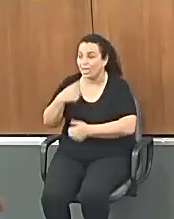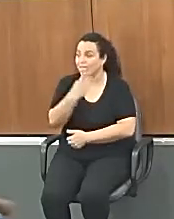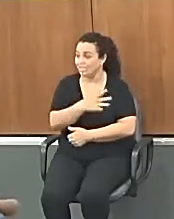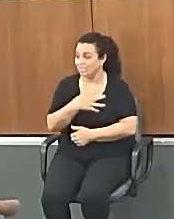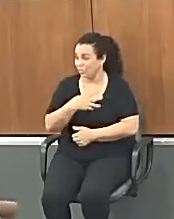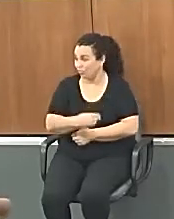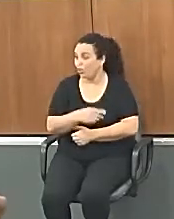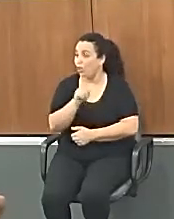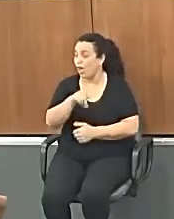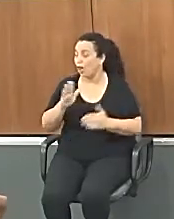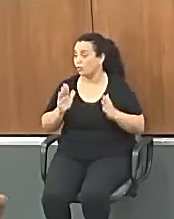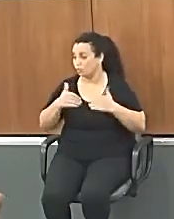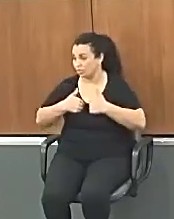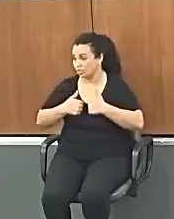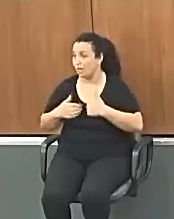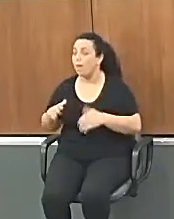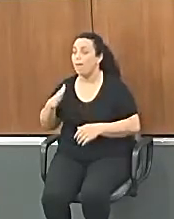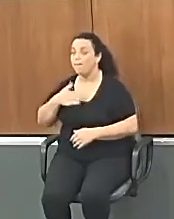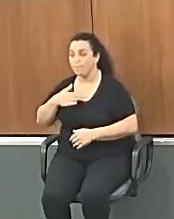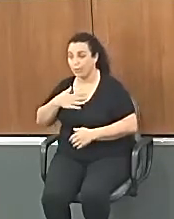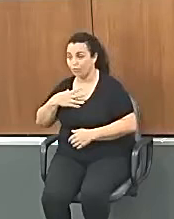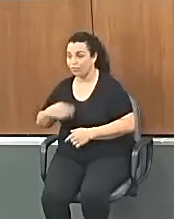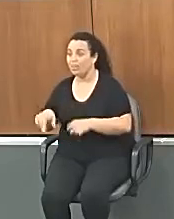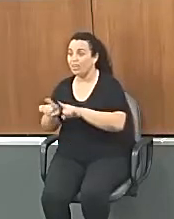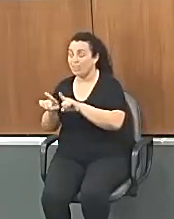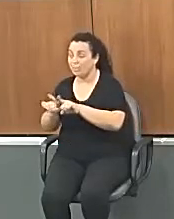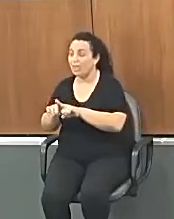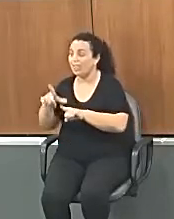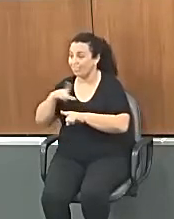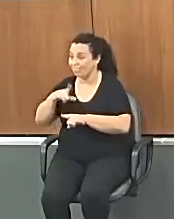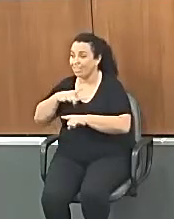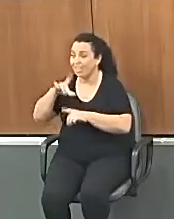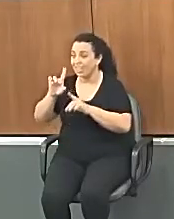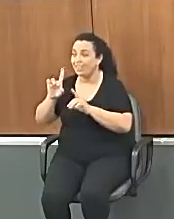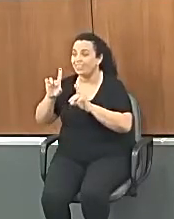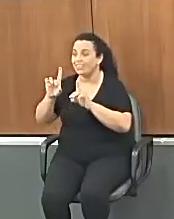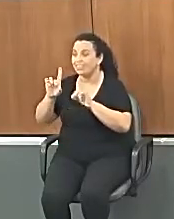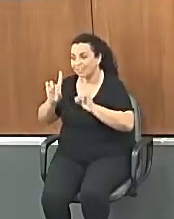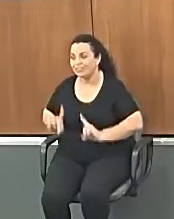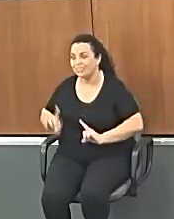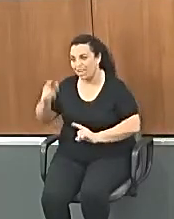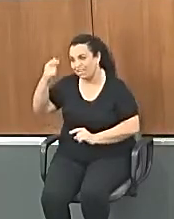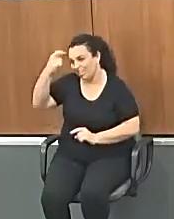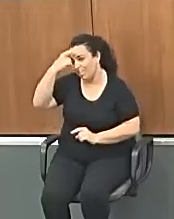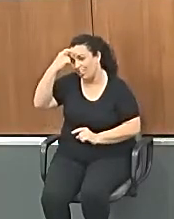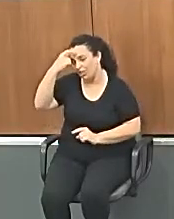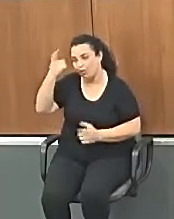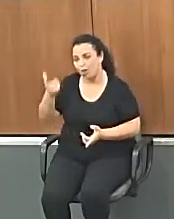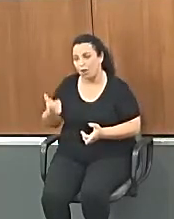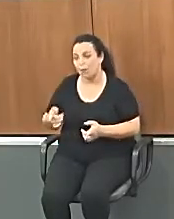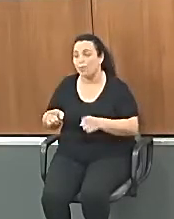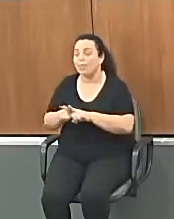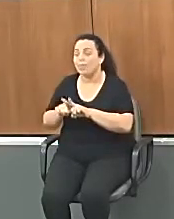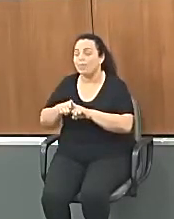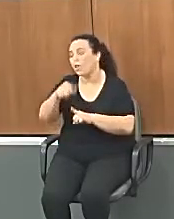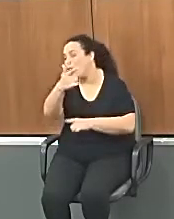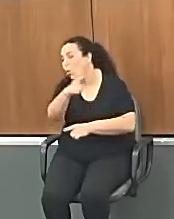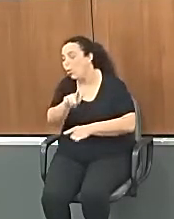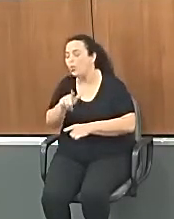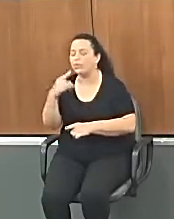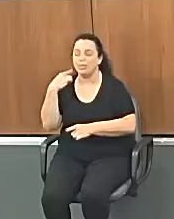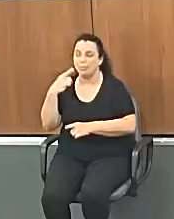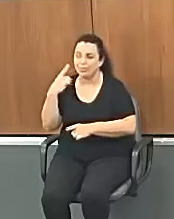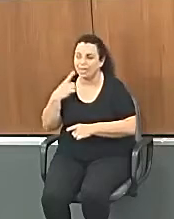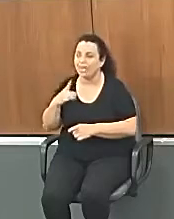eu também tenho um filho com deficiência intelectual deputados é guilherme com sua neta então nós sabemos